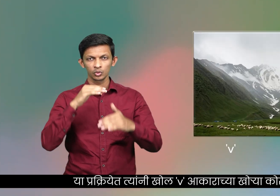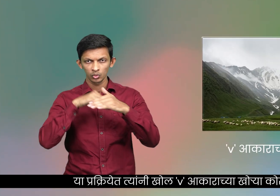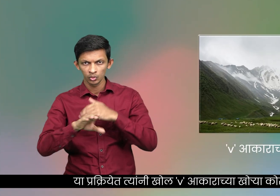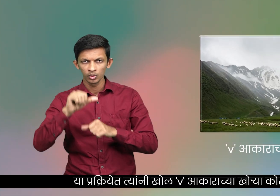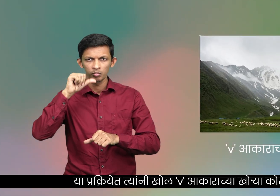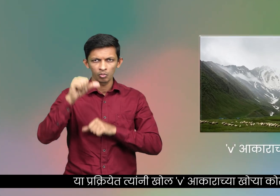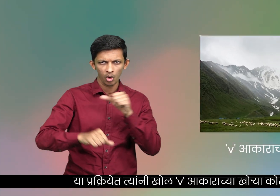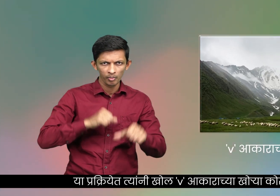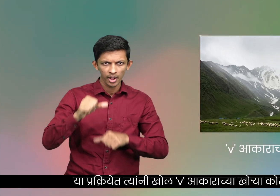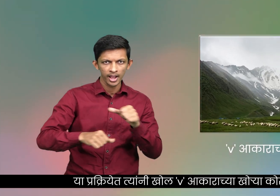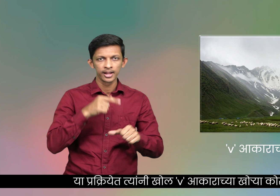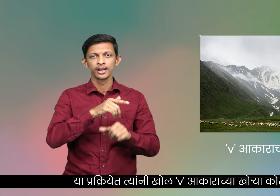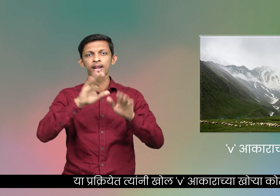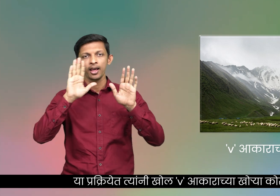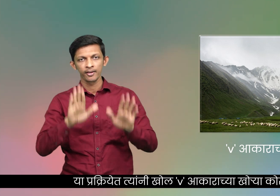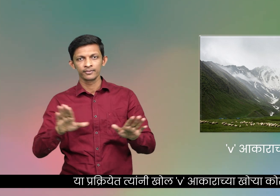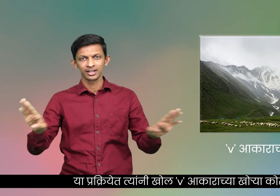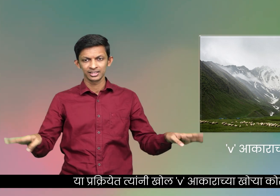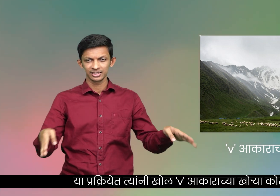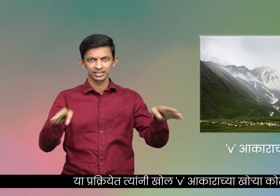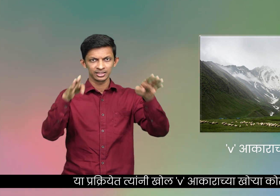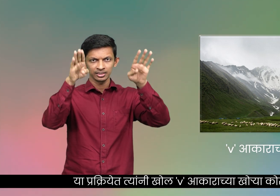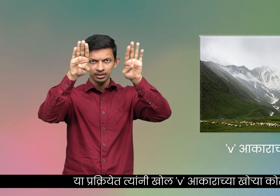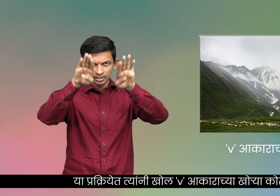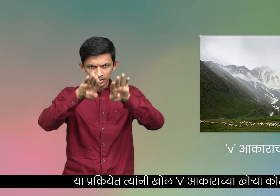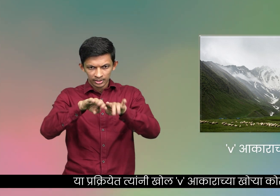या प्रक्रियेत त्यांनी खोल व्ही आकाराच्या खोऱ्या कोरल्या आहेत.